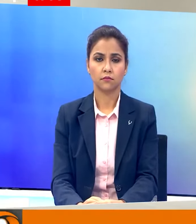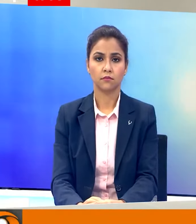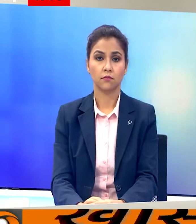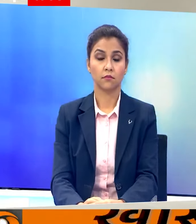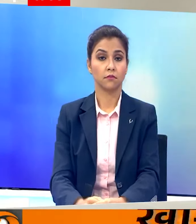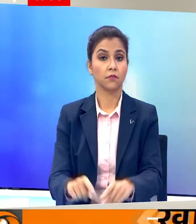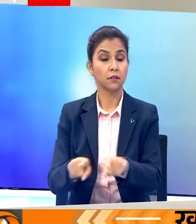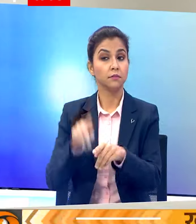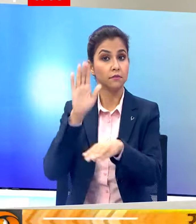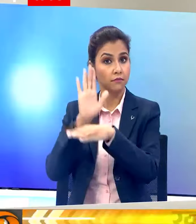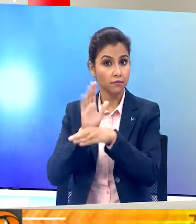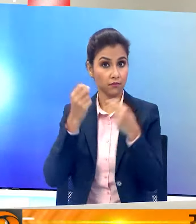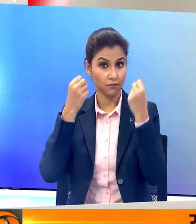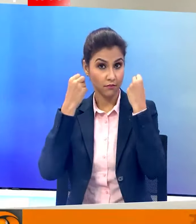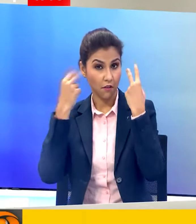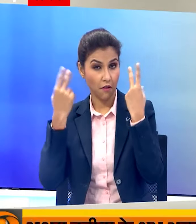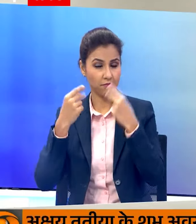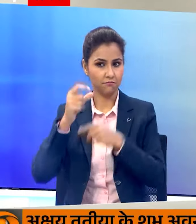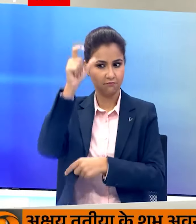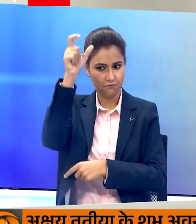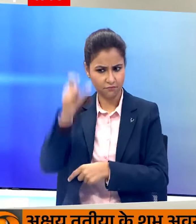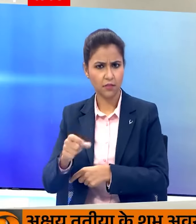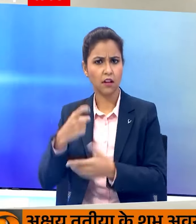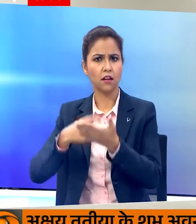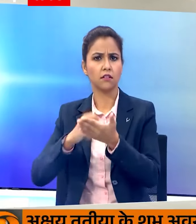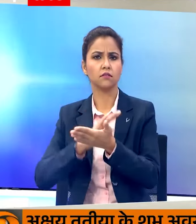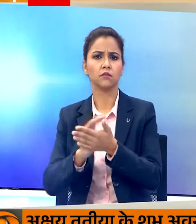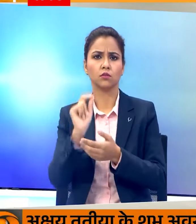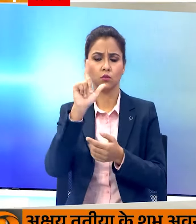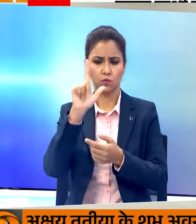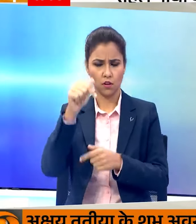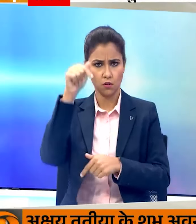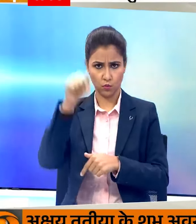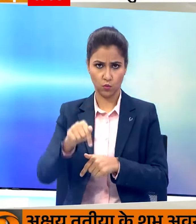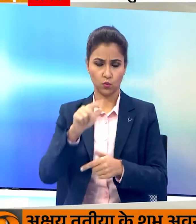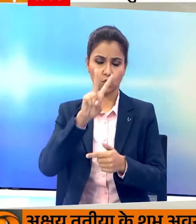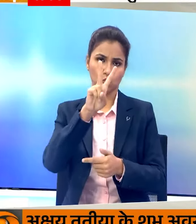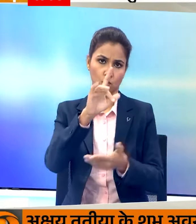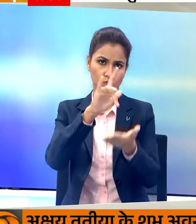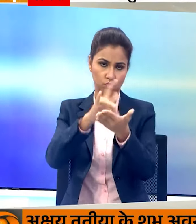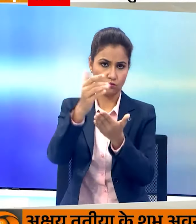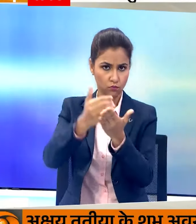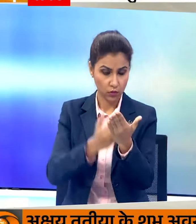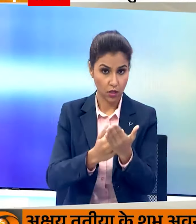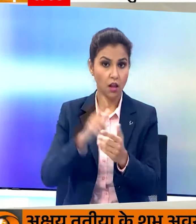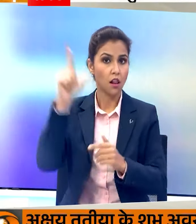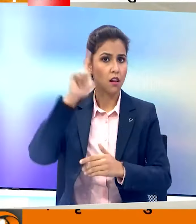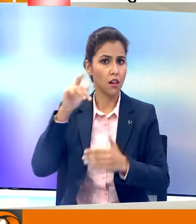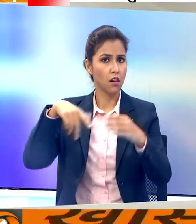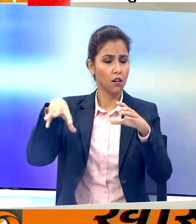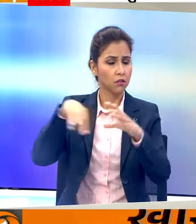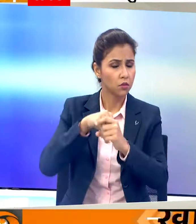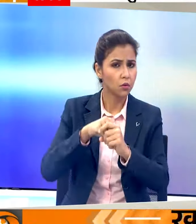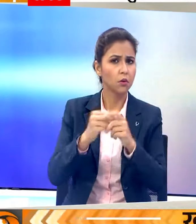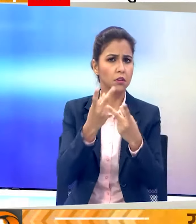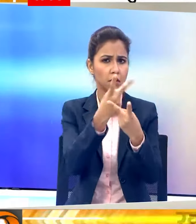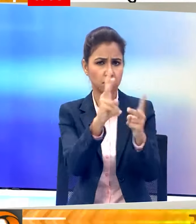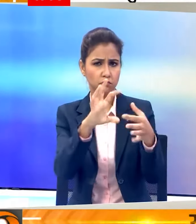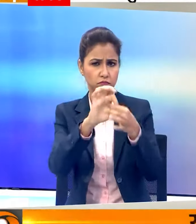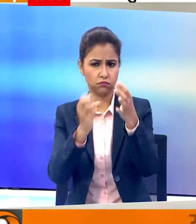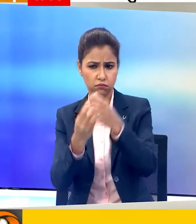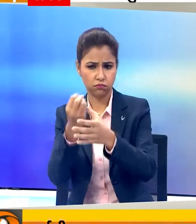कांग्रेस के स्टार प्रचारक राहुल गांधी के भी आज दो चुनावी कार्यक्रम है राहुल आज लखनऊ में विभिन्न सामाजिक संगठनों की